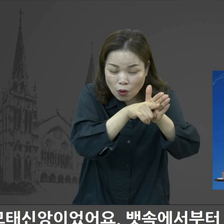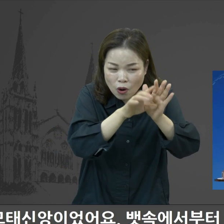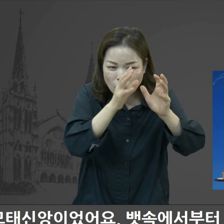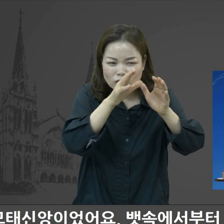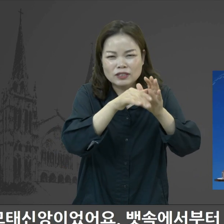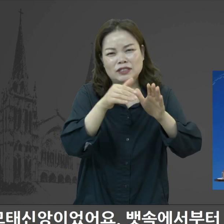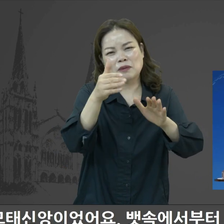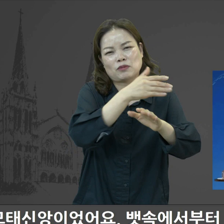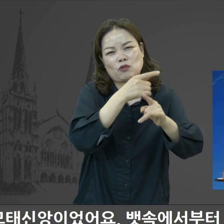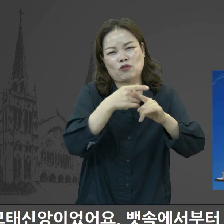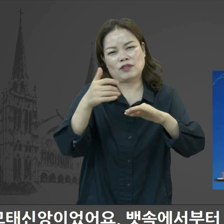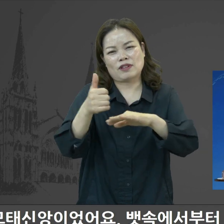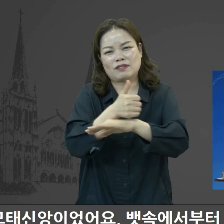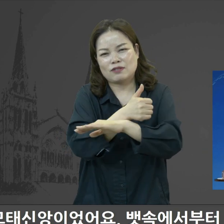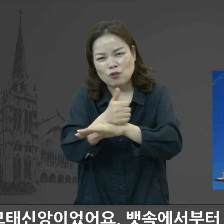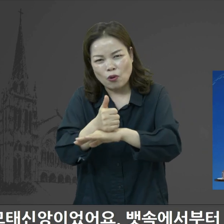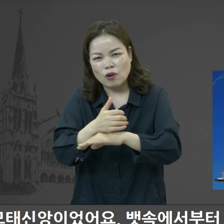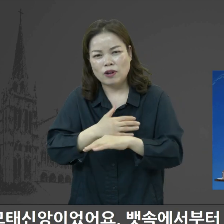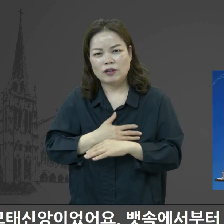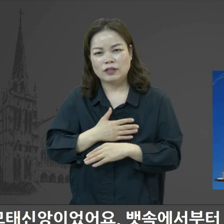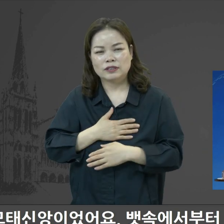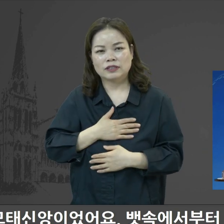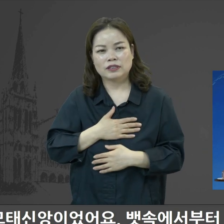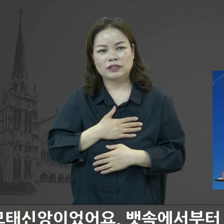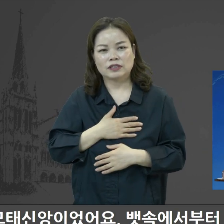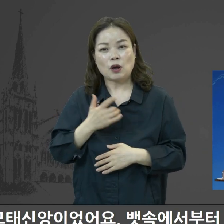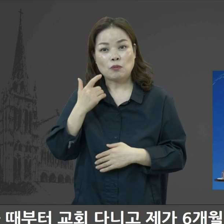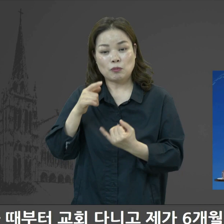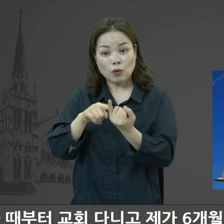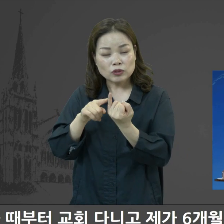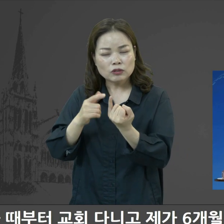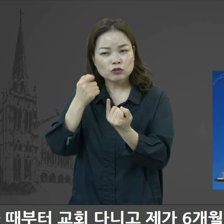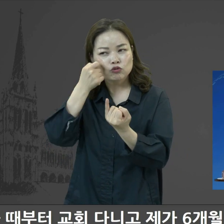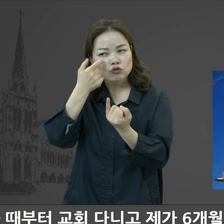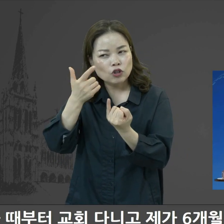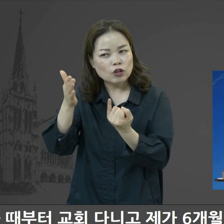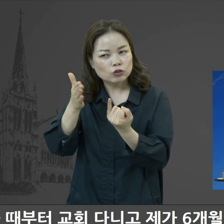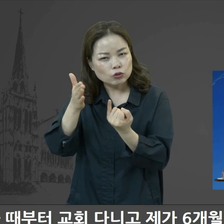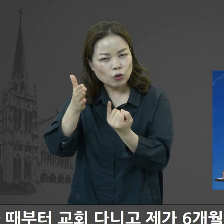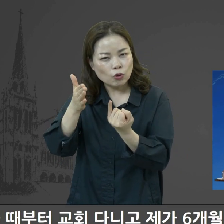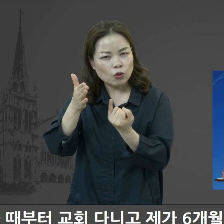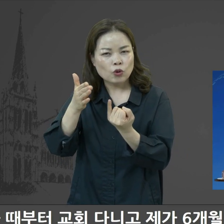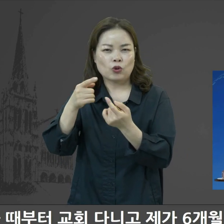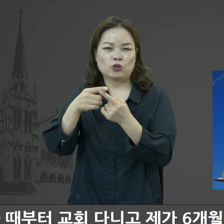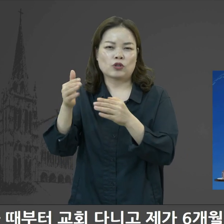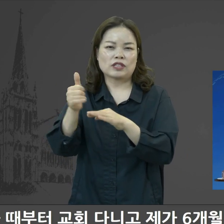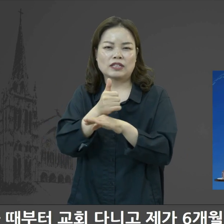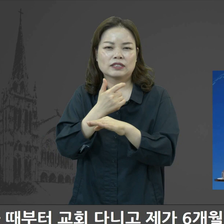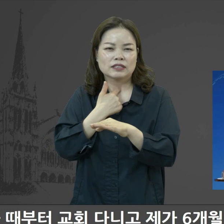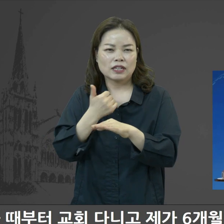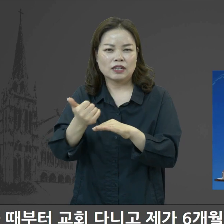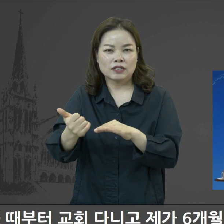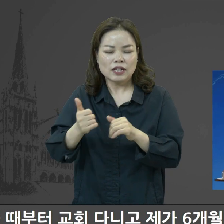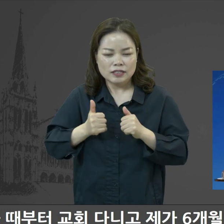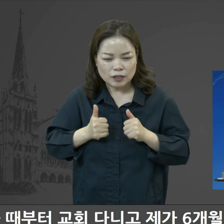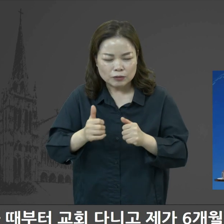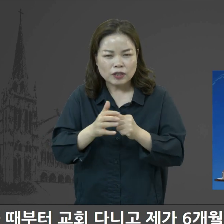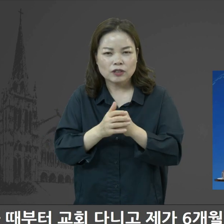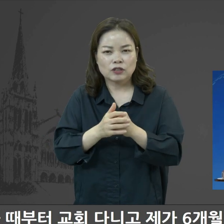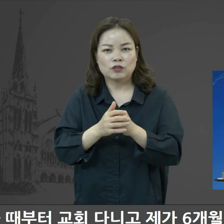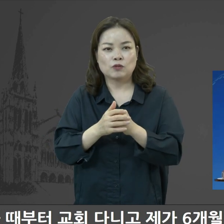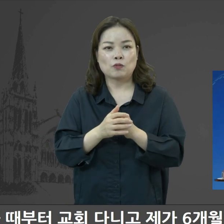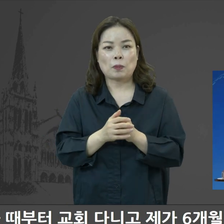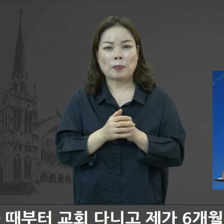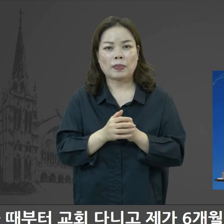어렸을 때부터 교회 다니고, 제가 6개월 동안 교회 다닌 적 있었거든요. 주일학교 때. 그때 열심상 타면서 교회